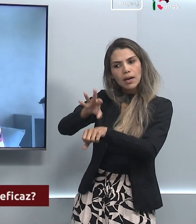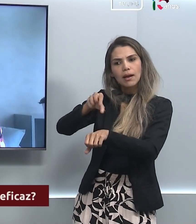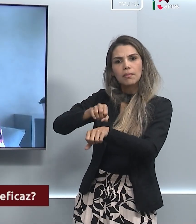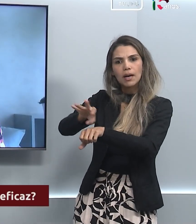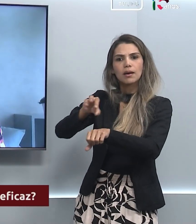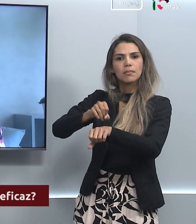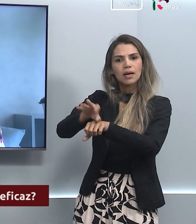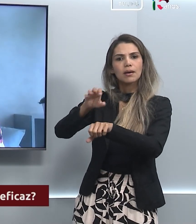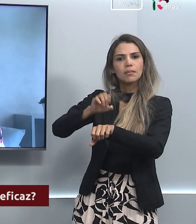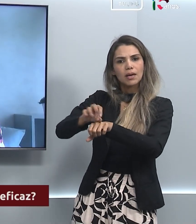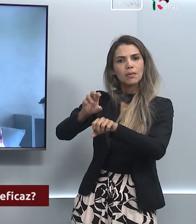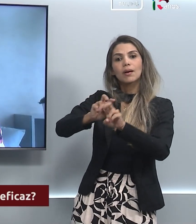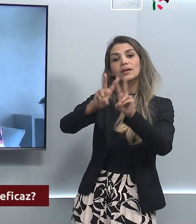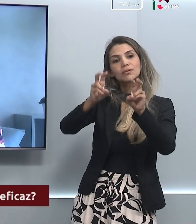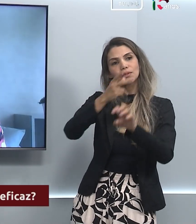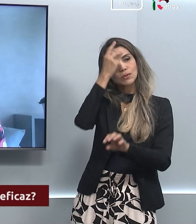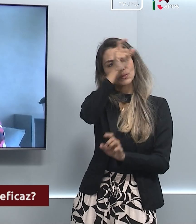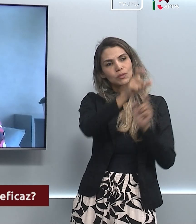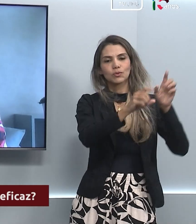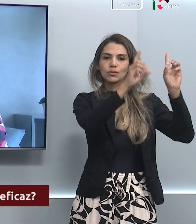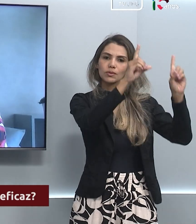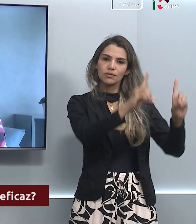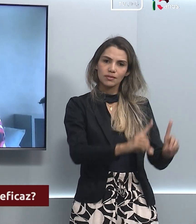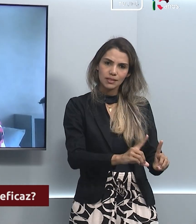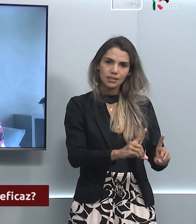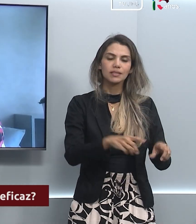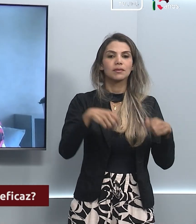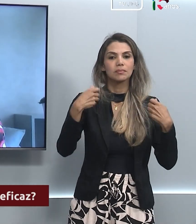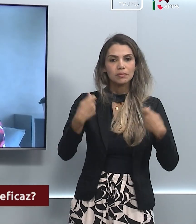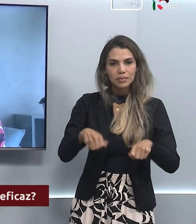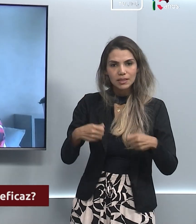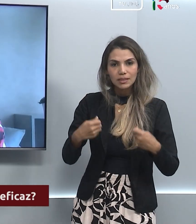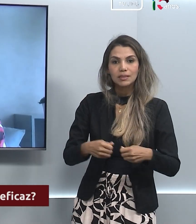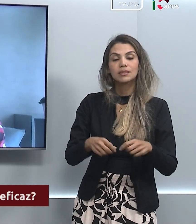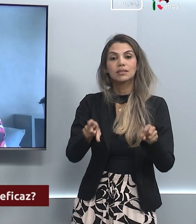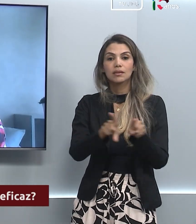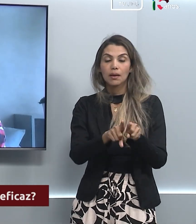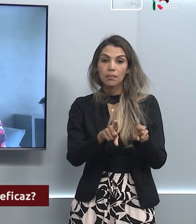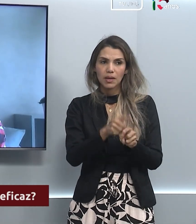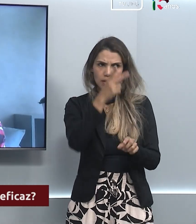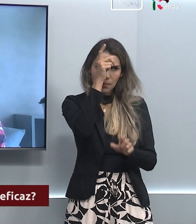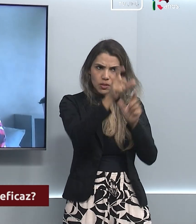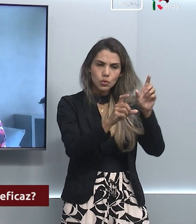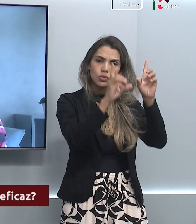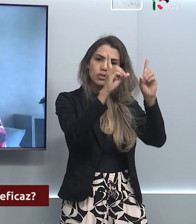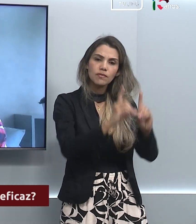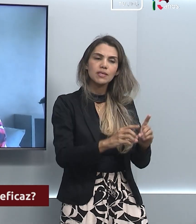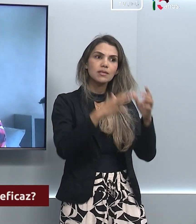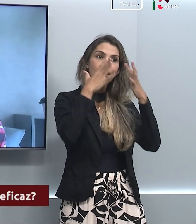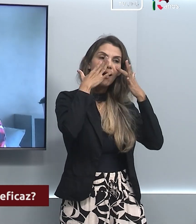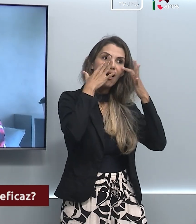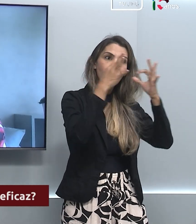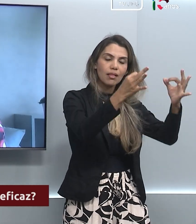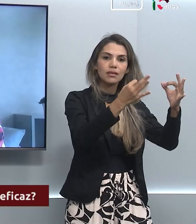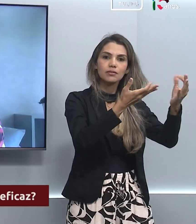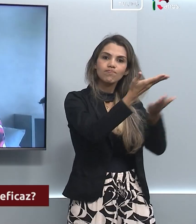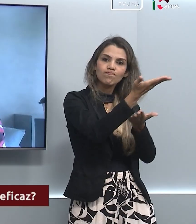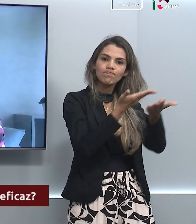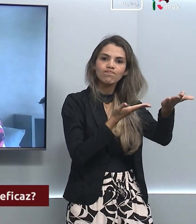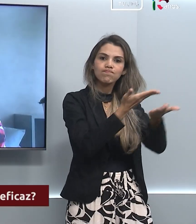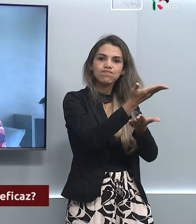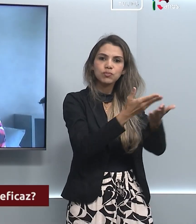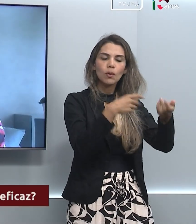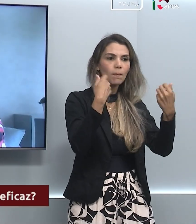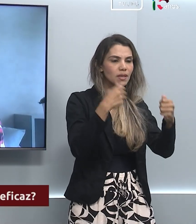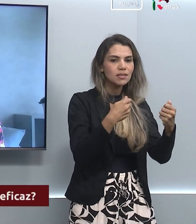sobre as pessoas com deficiência. E nós precisamos, mais do que tudo, ouvir as pessoas com deficiência, né? Nada sobre nós